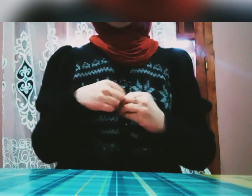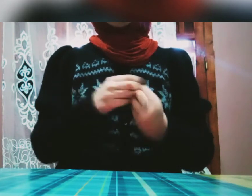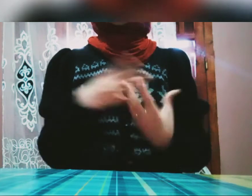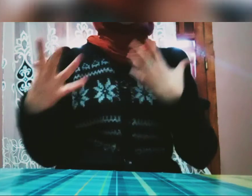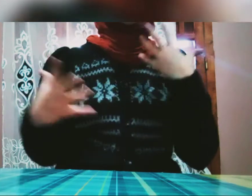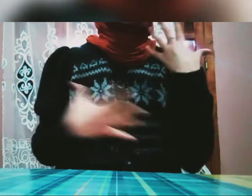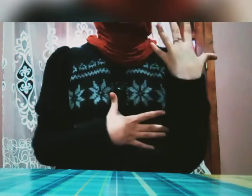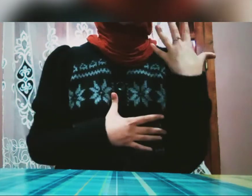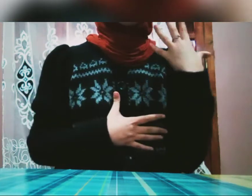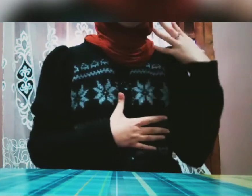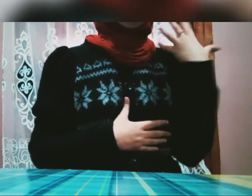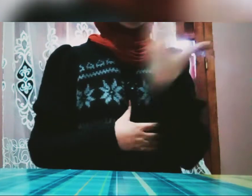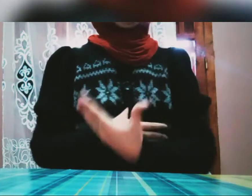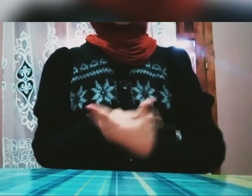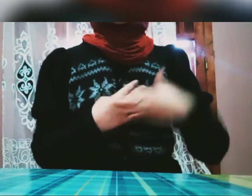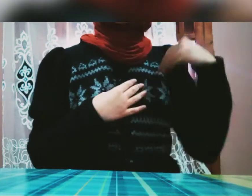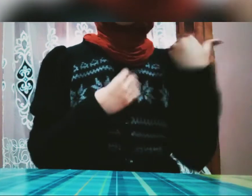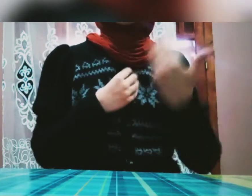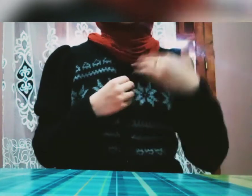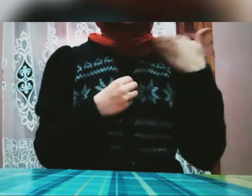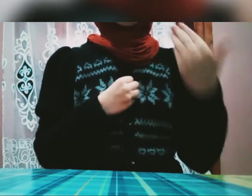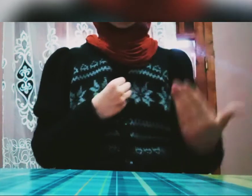وانت قاعد تسعى وتكتيفي على روحك